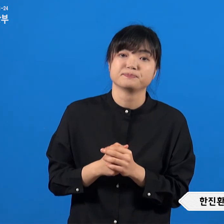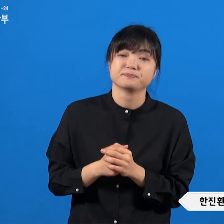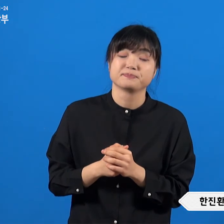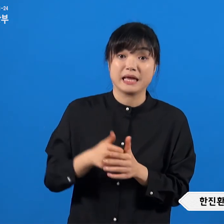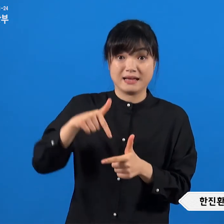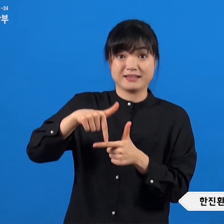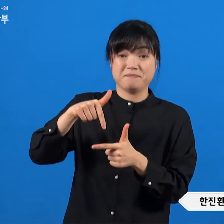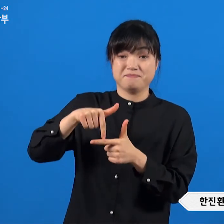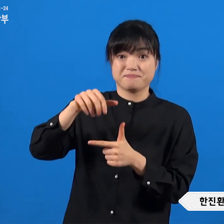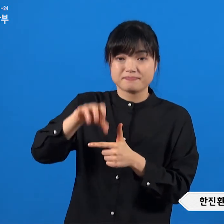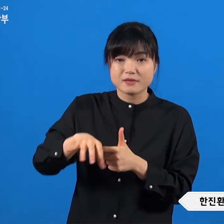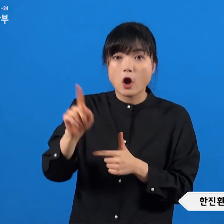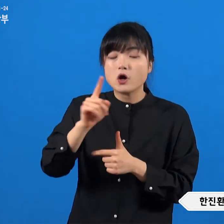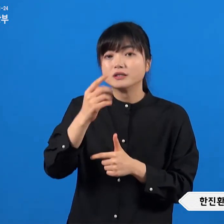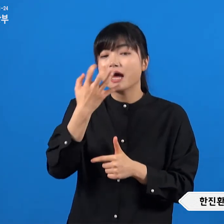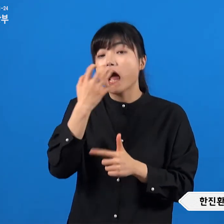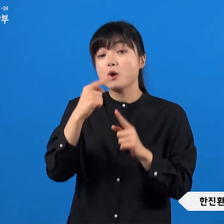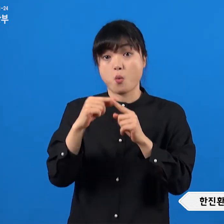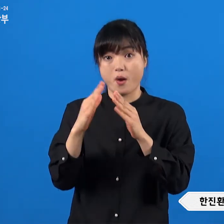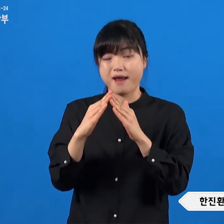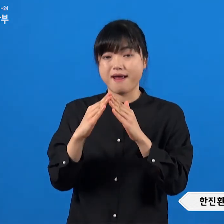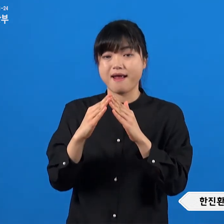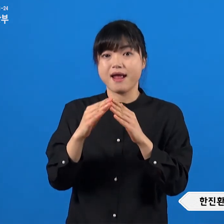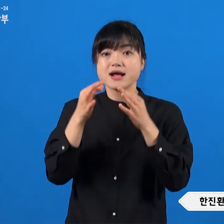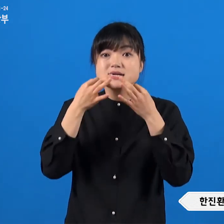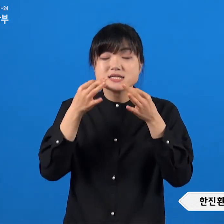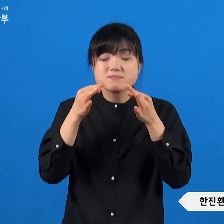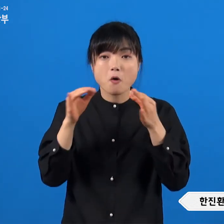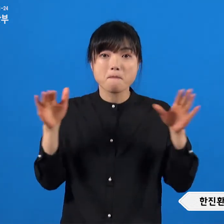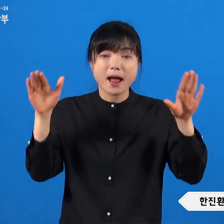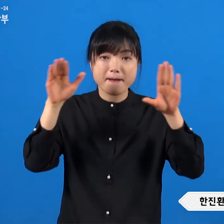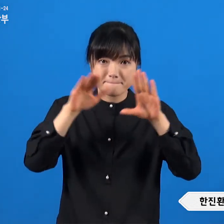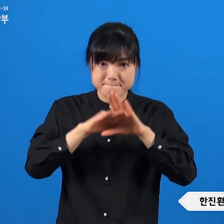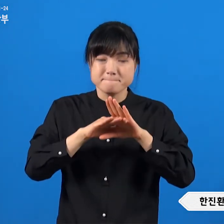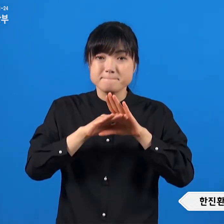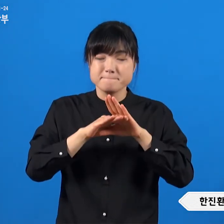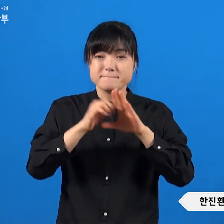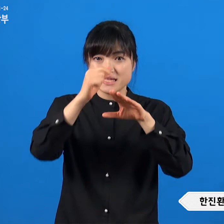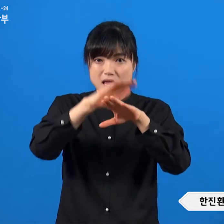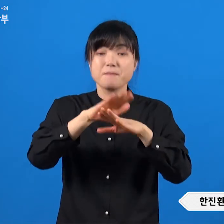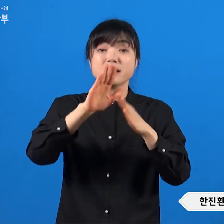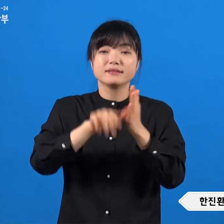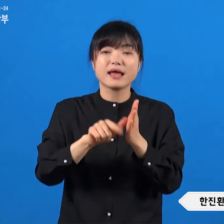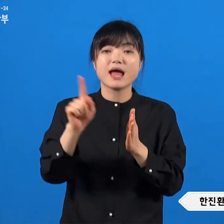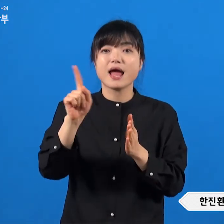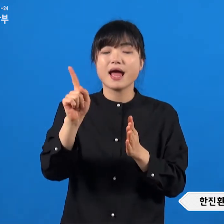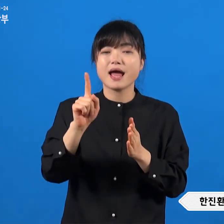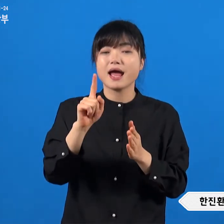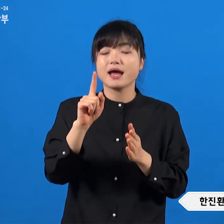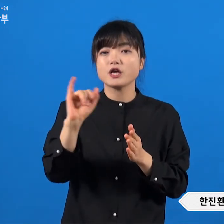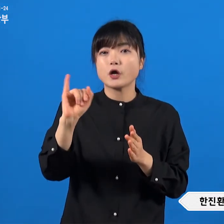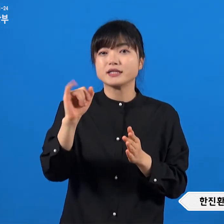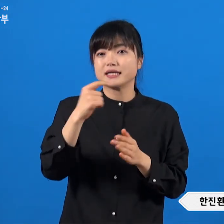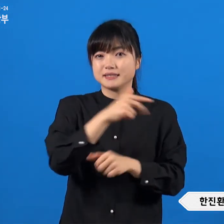강남의 어느 교회에 금요 철학기도 때 집사님 한 분이 나와서 이런 간증을